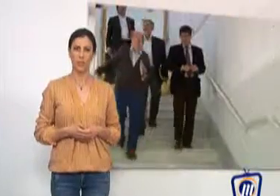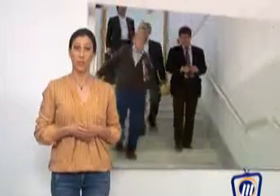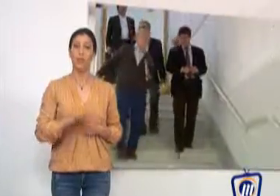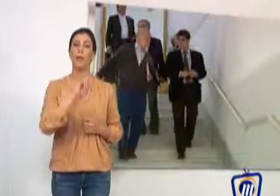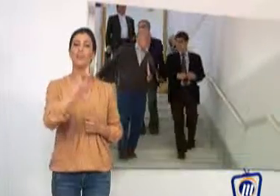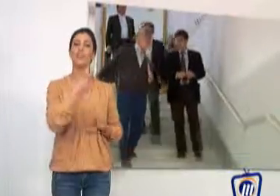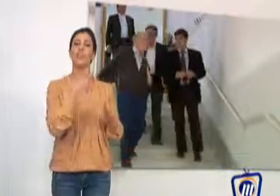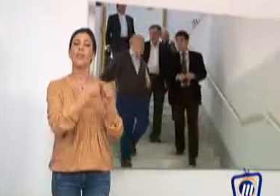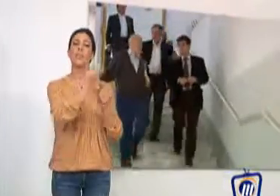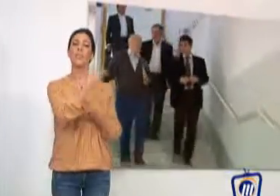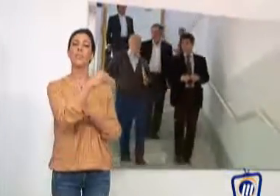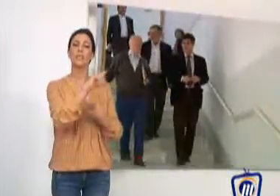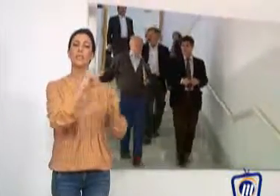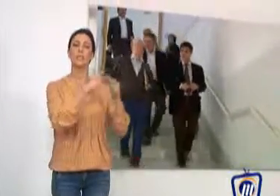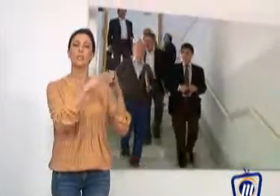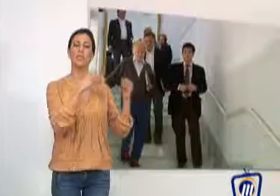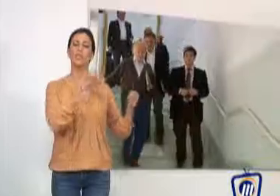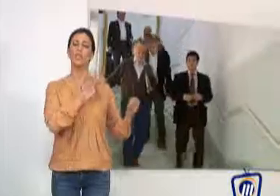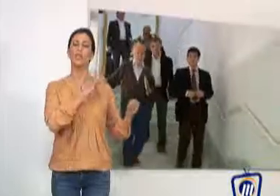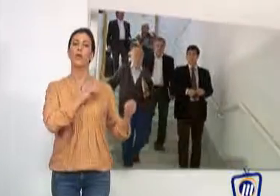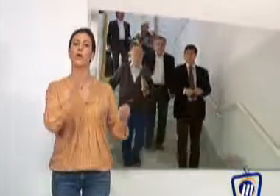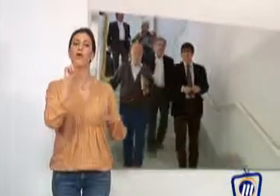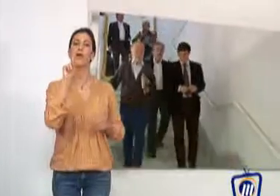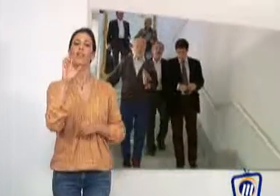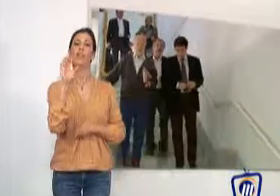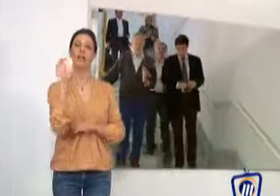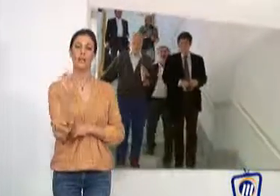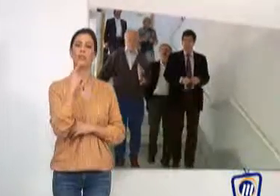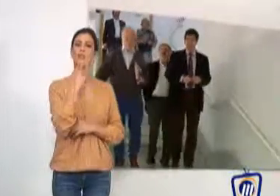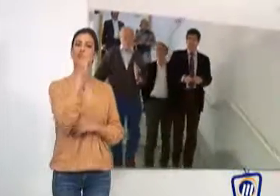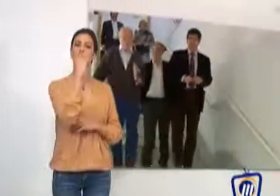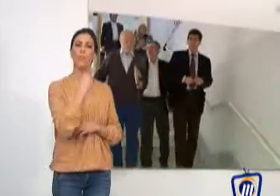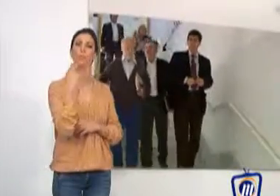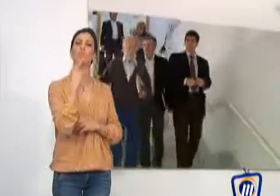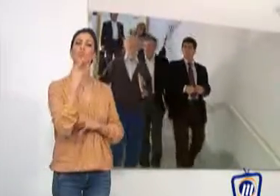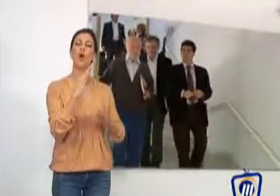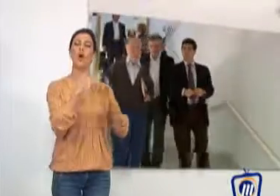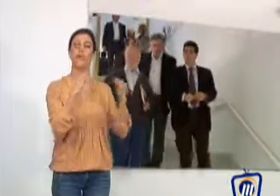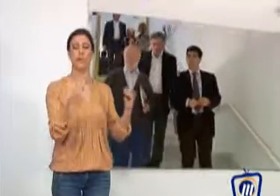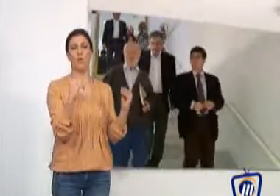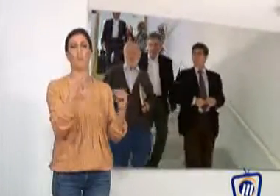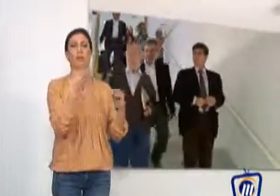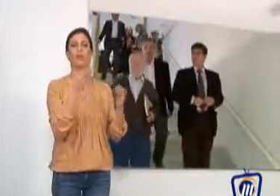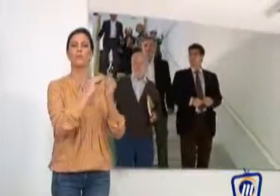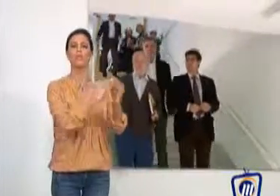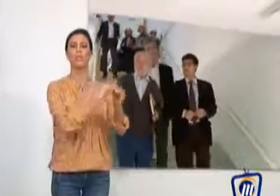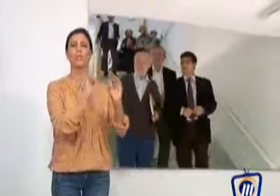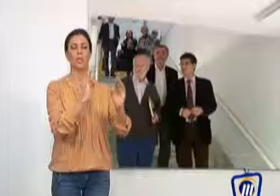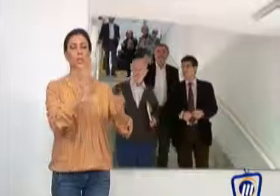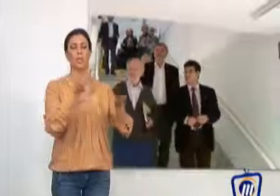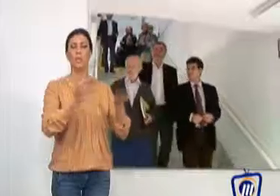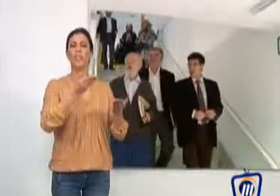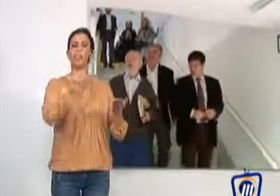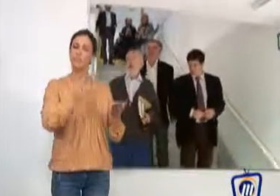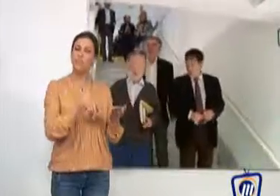el vicepresidente de la junta de Andalucía Diego Balderas subrayó el compromiso del gobierno andaluz de la verdad la justicia y